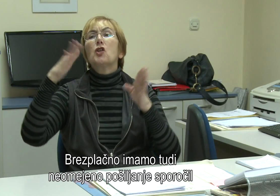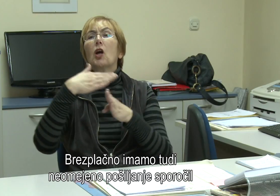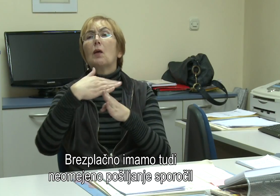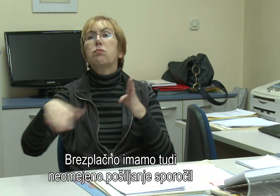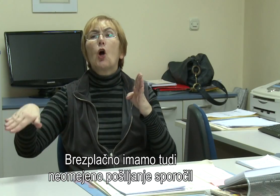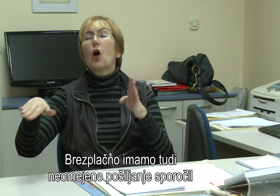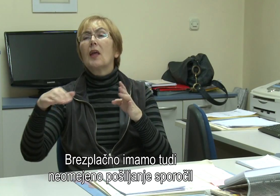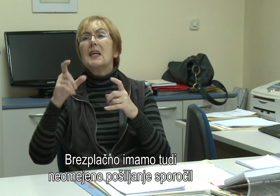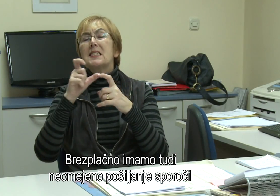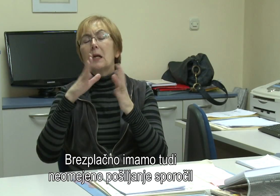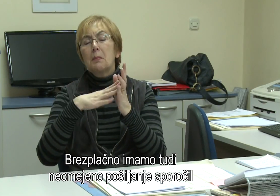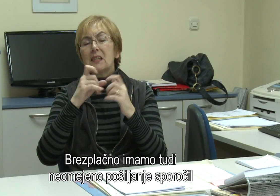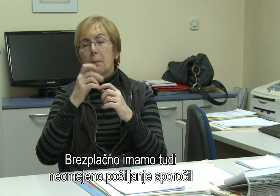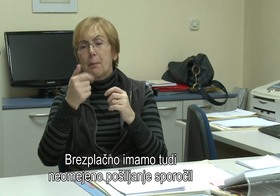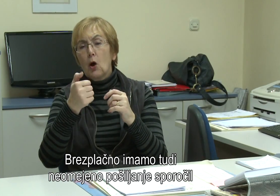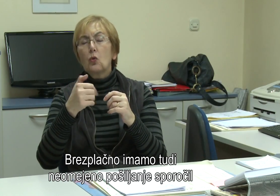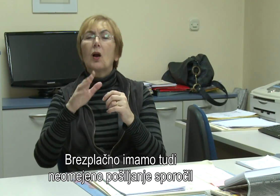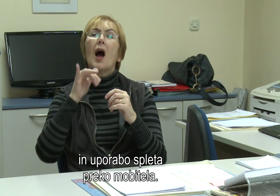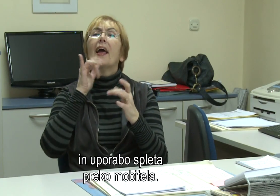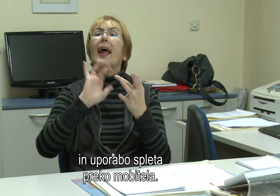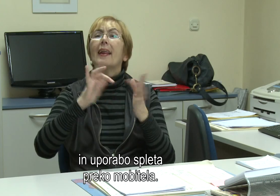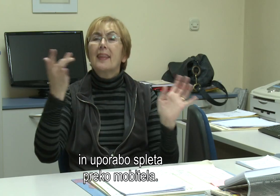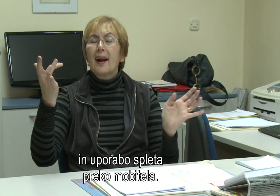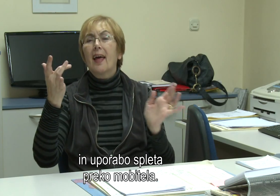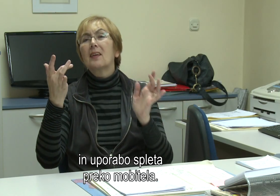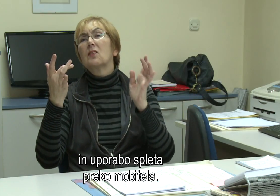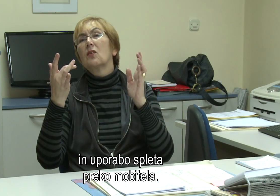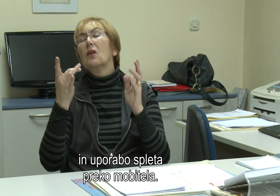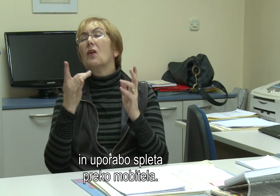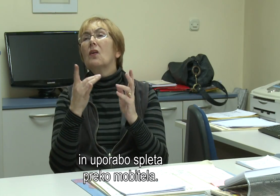Neograničeni broj, SMS poruka i internet.